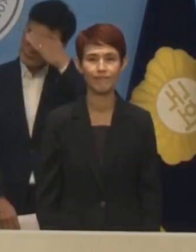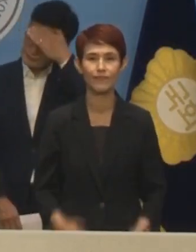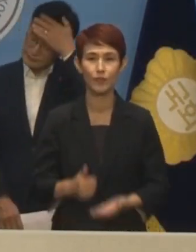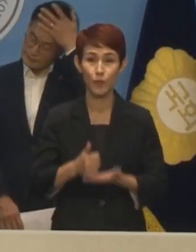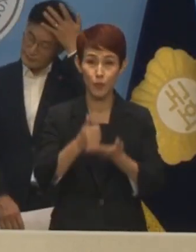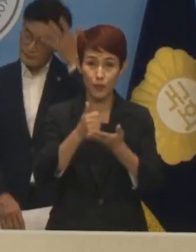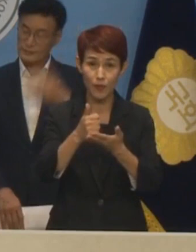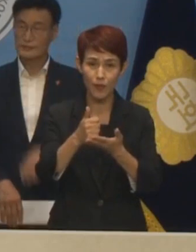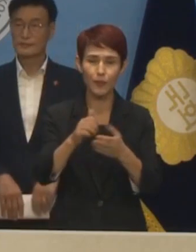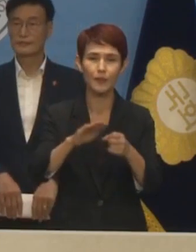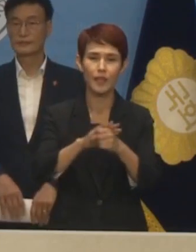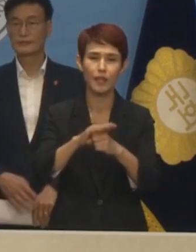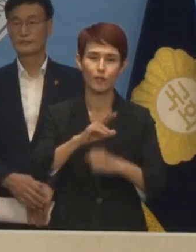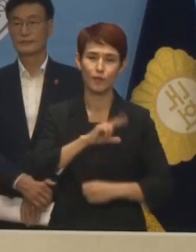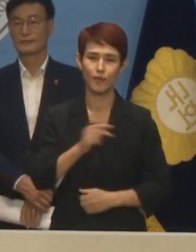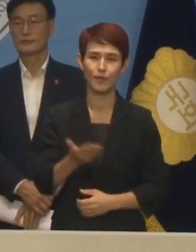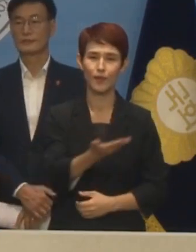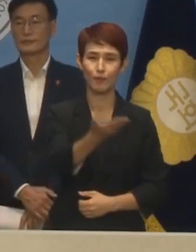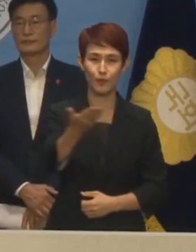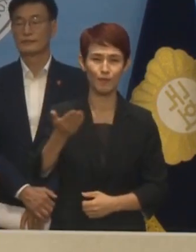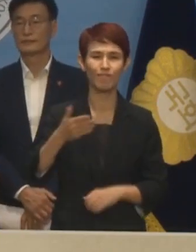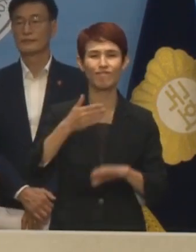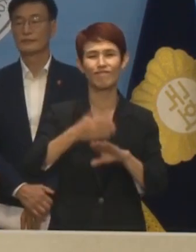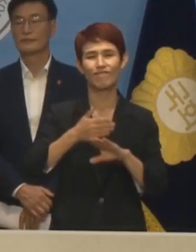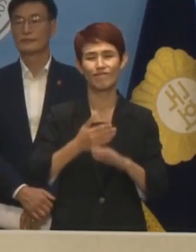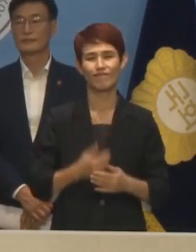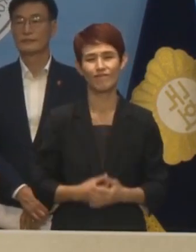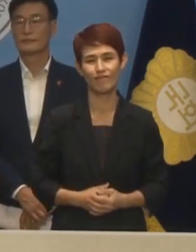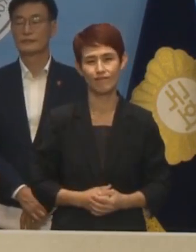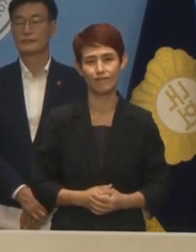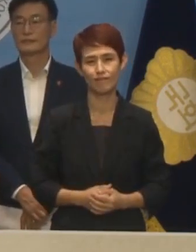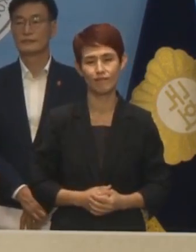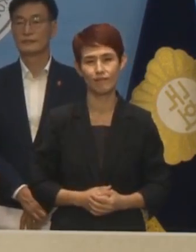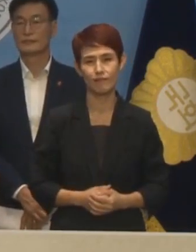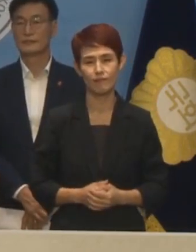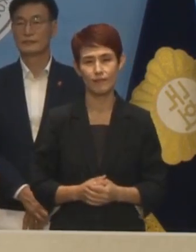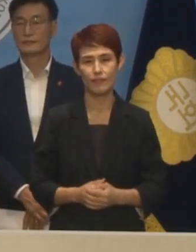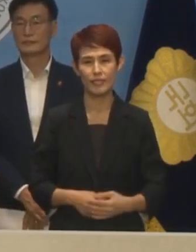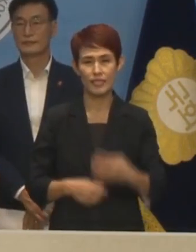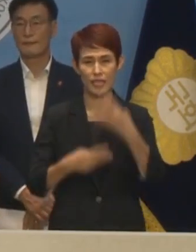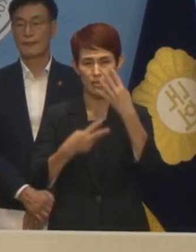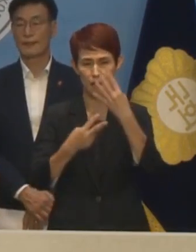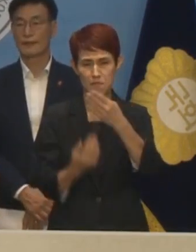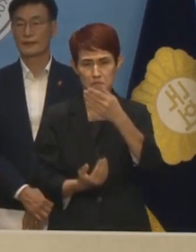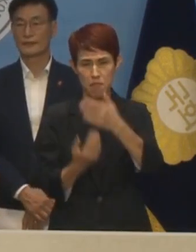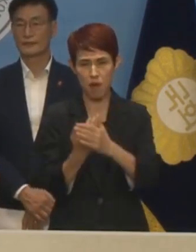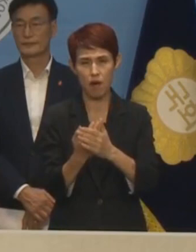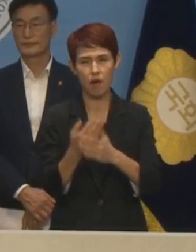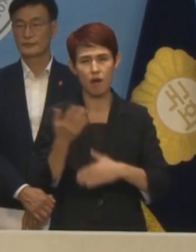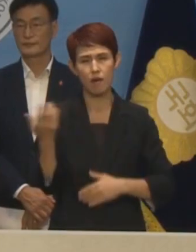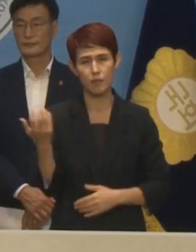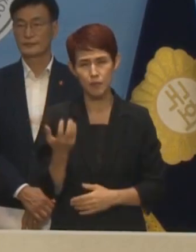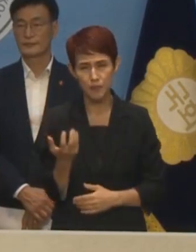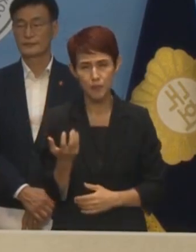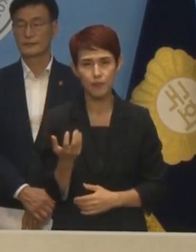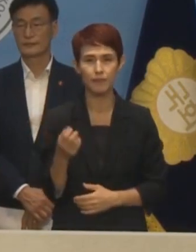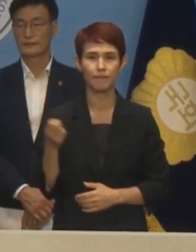사랑하는 우리 국회의원 여러분, 고맙습니다. 우리 제주 4.3이 아픔을 오늘 다시 한 번